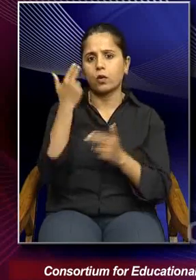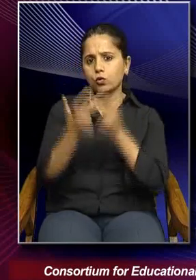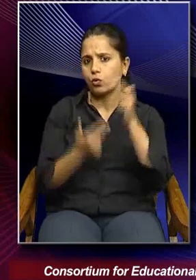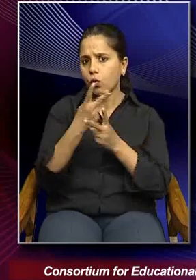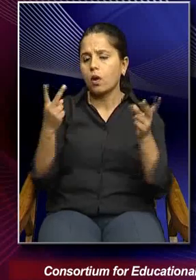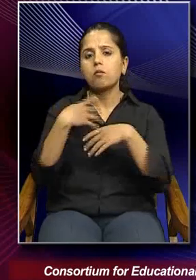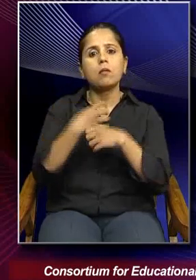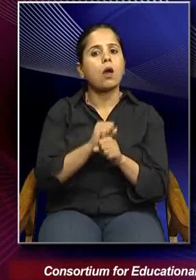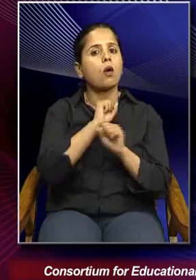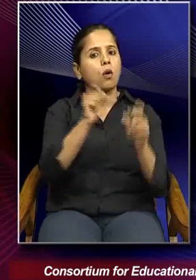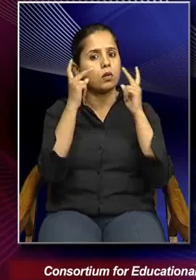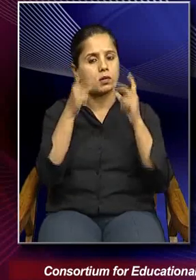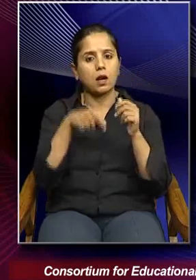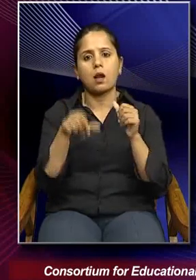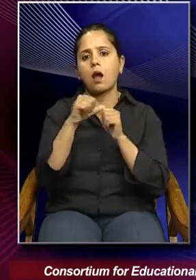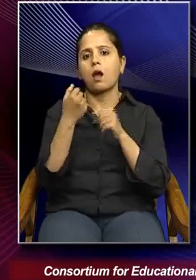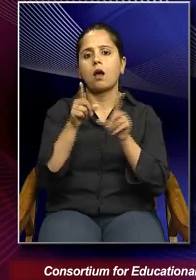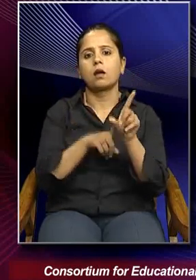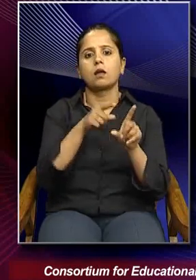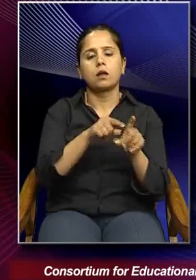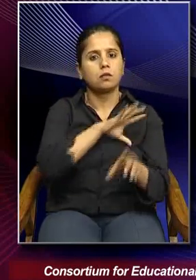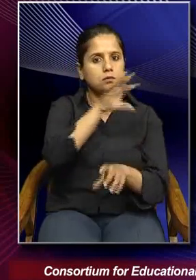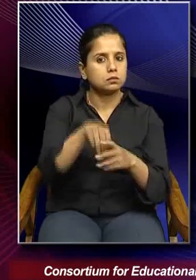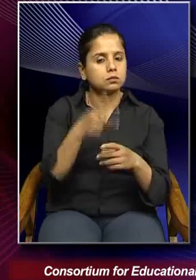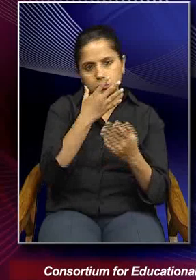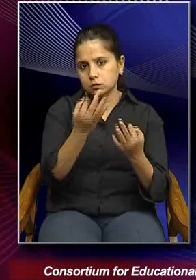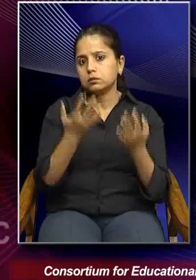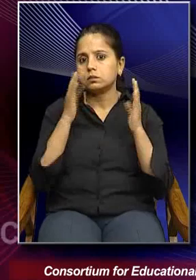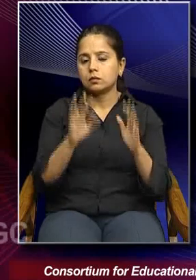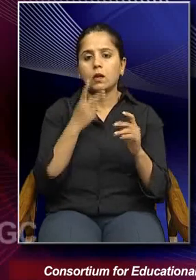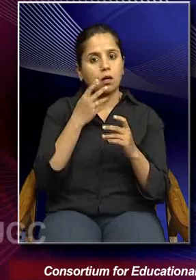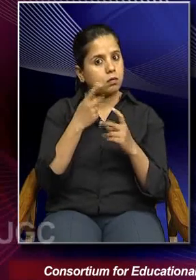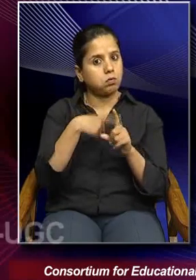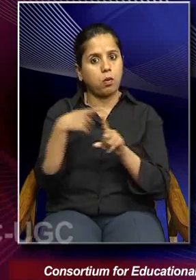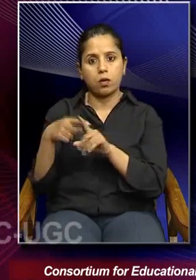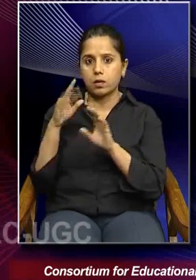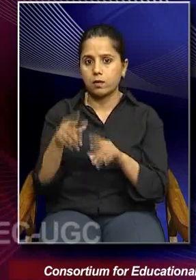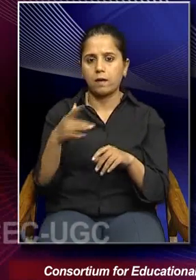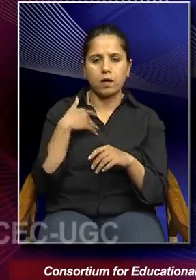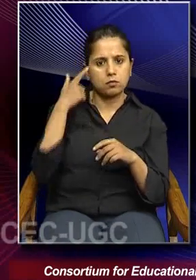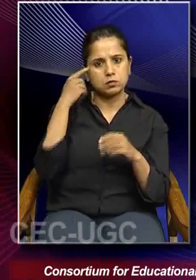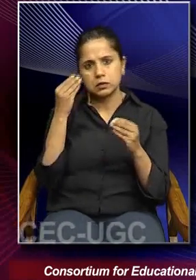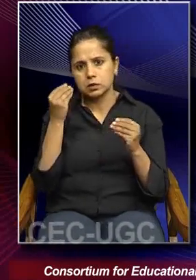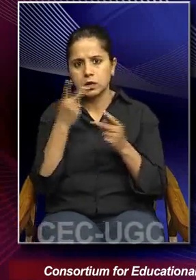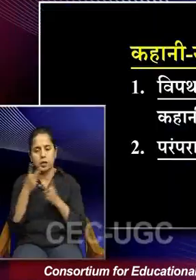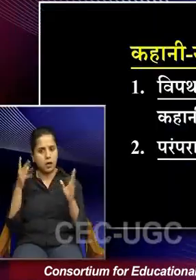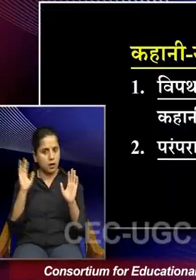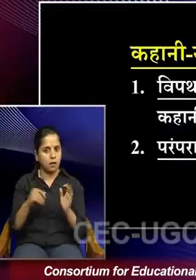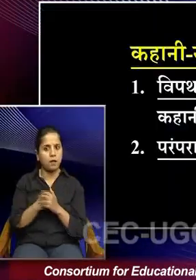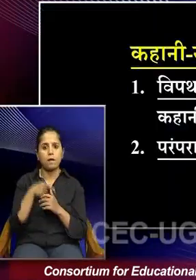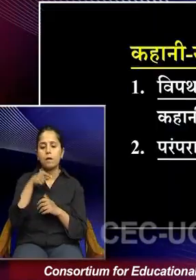के क्षेत्र में भी अज्ञेय का योगदान अद्भुत है अनुपम है विलक्षण है विपत्र